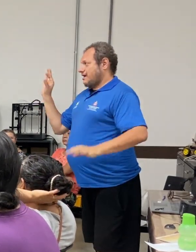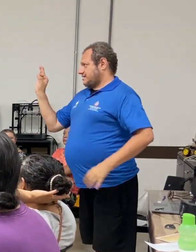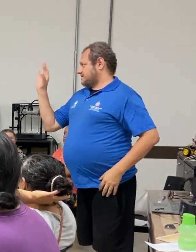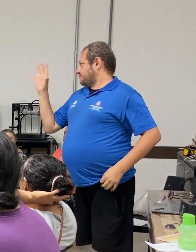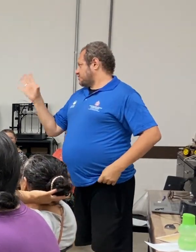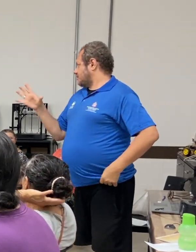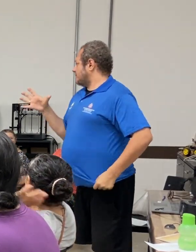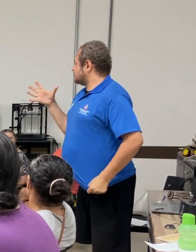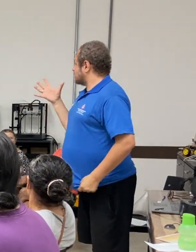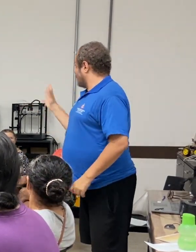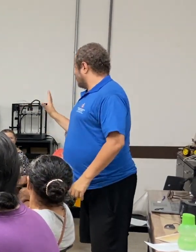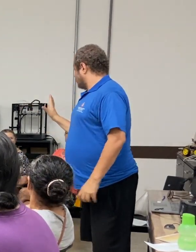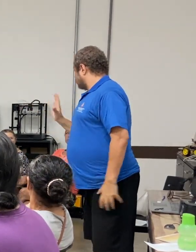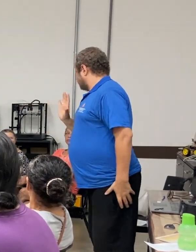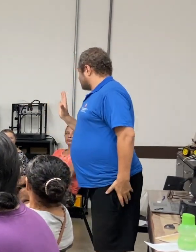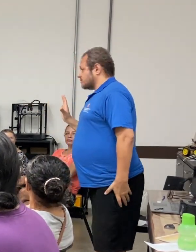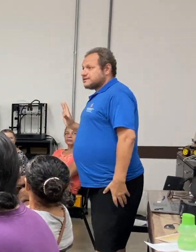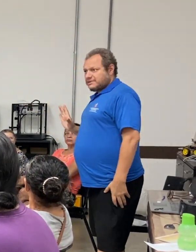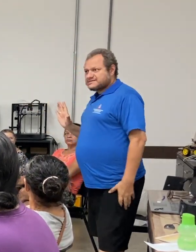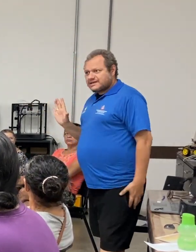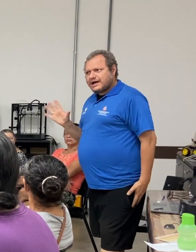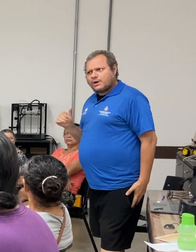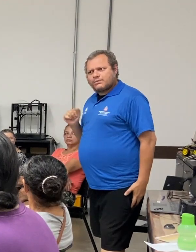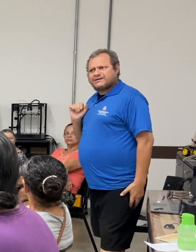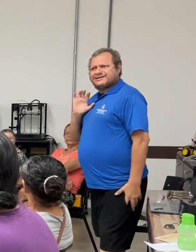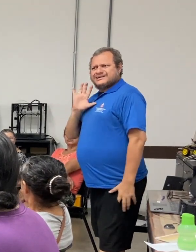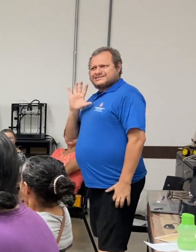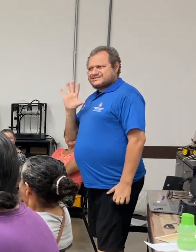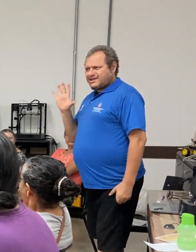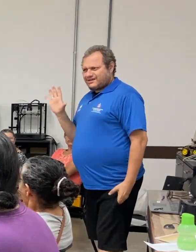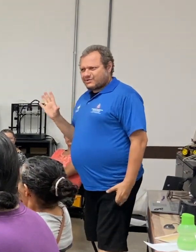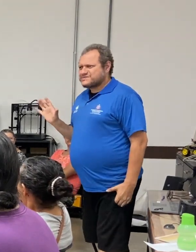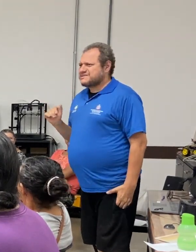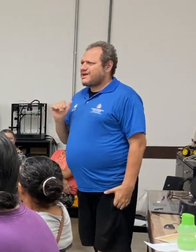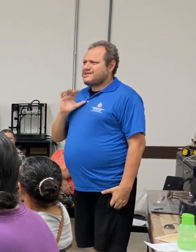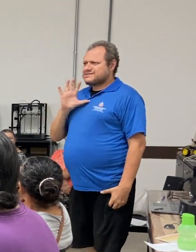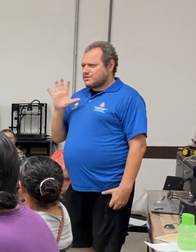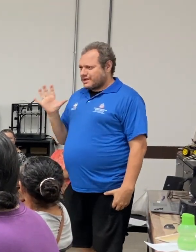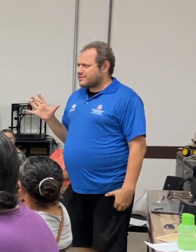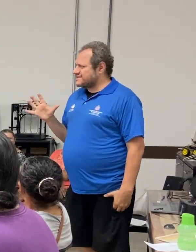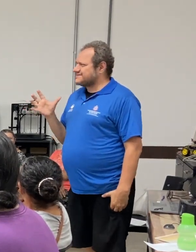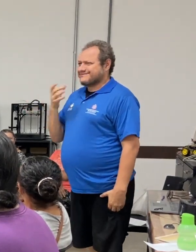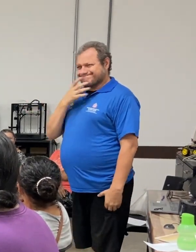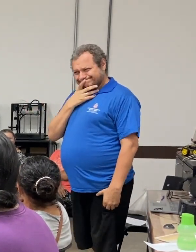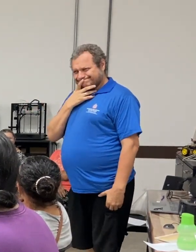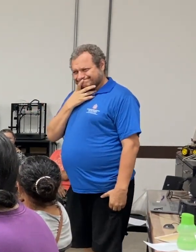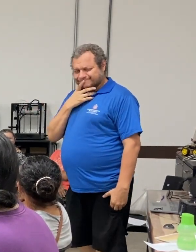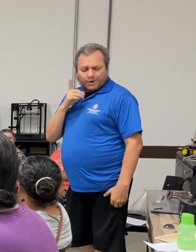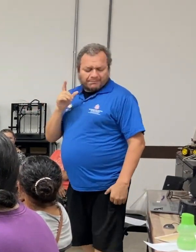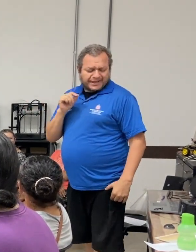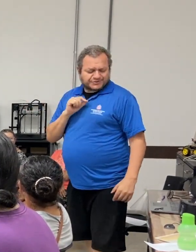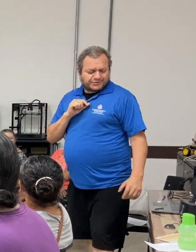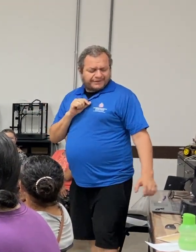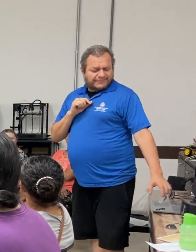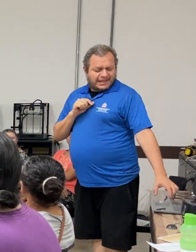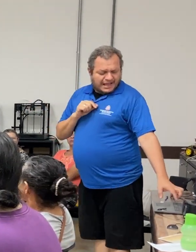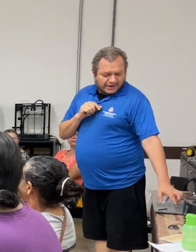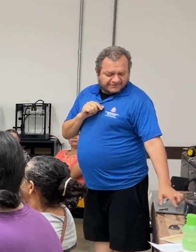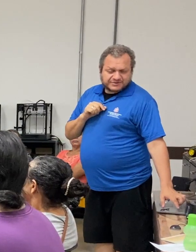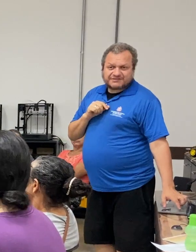essas pessoas como pessoas também sem alma, sem consciência, qualquer coisa assim. Complexo, não é? Agora vamos